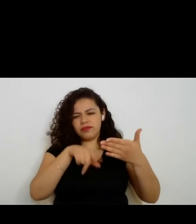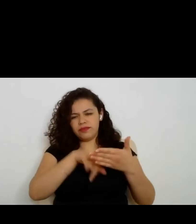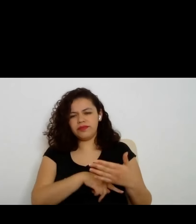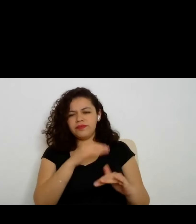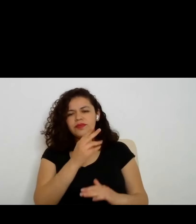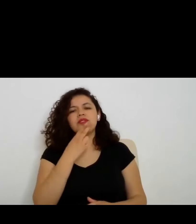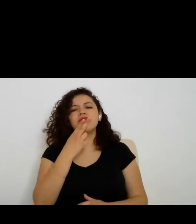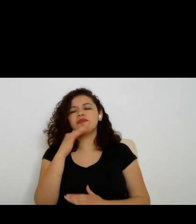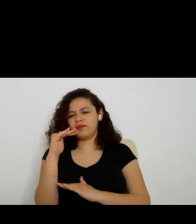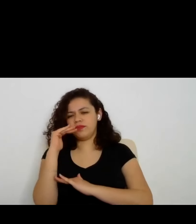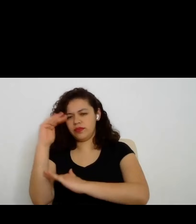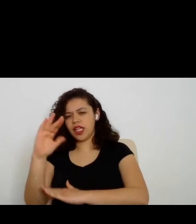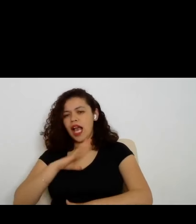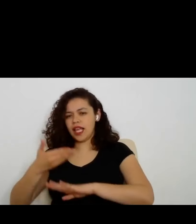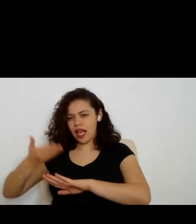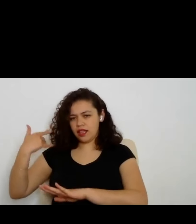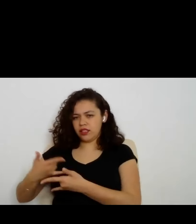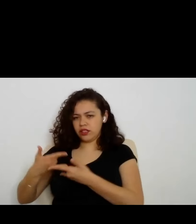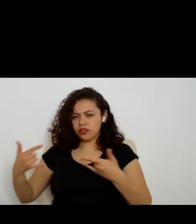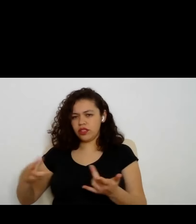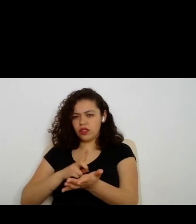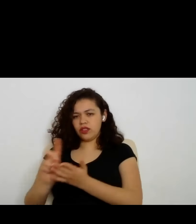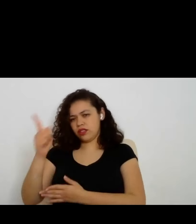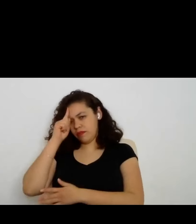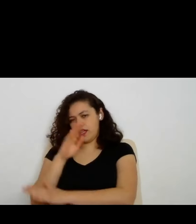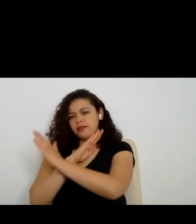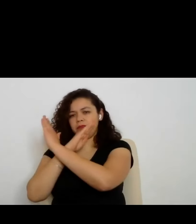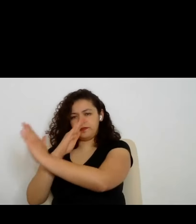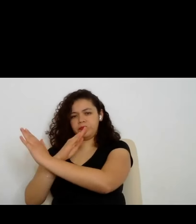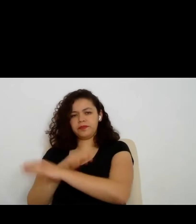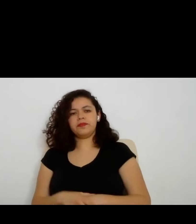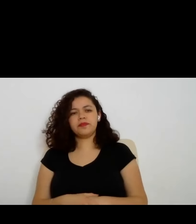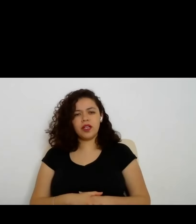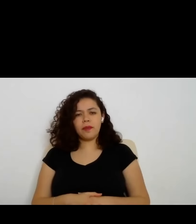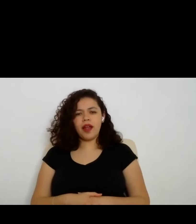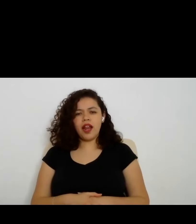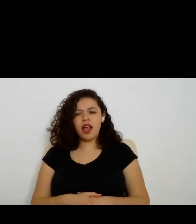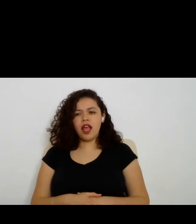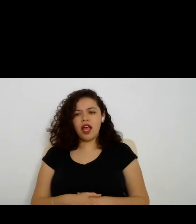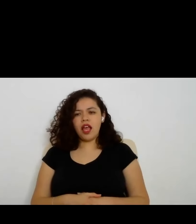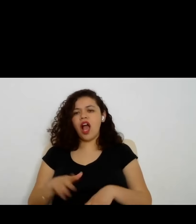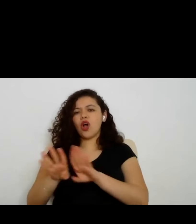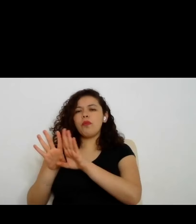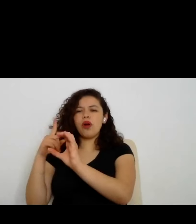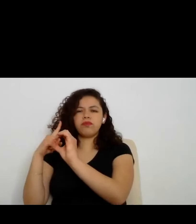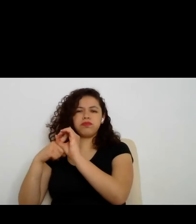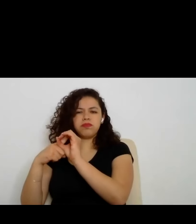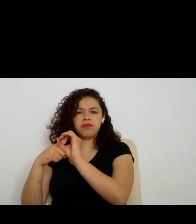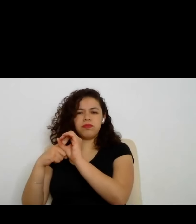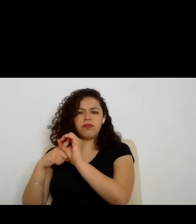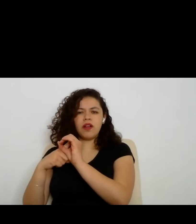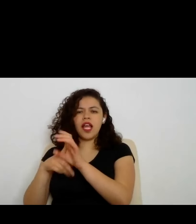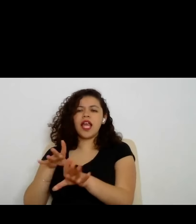uso tiene su antecedente en un derecho de bloqueo y este derecho limita el tratamiento de